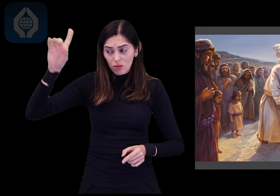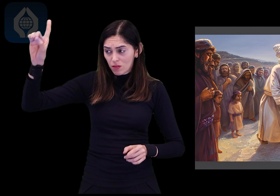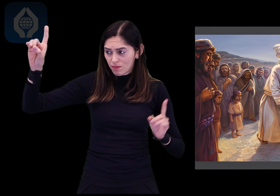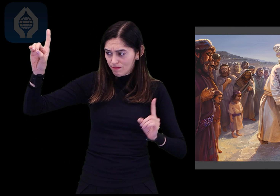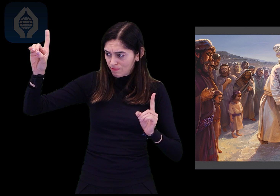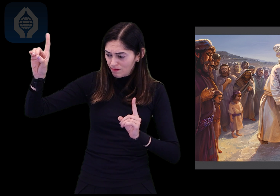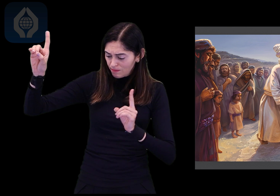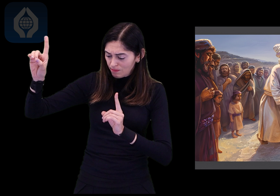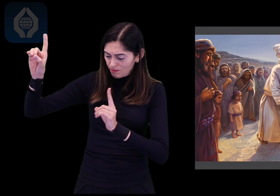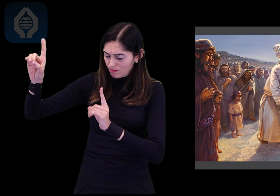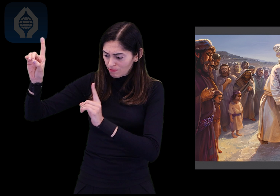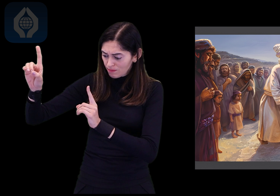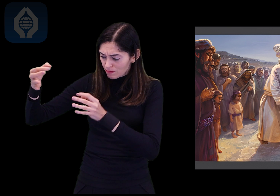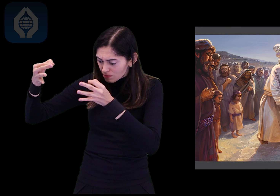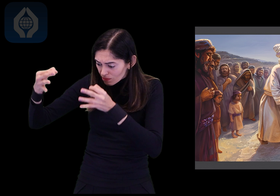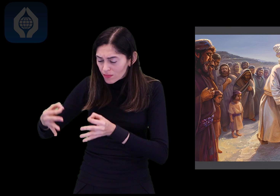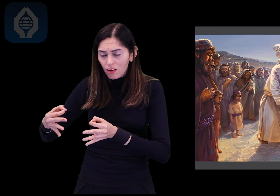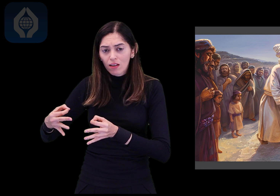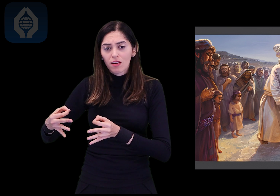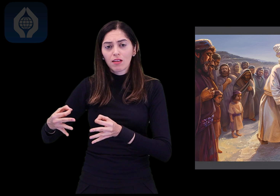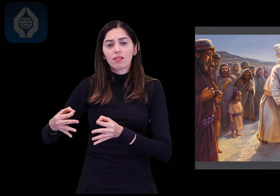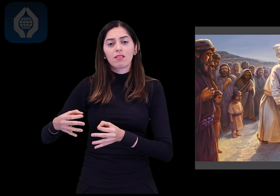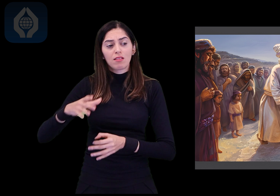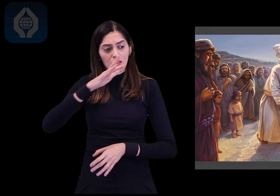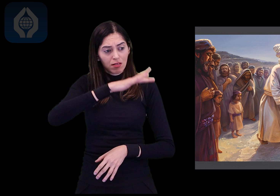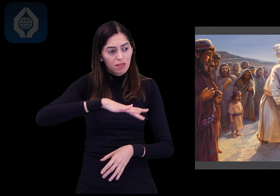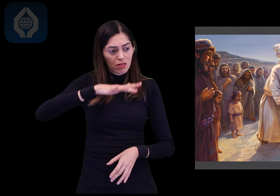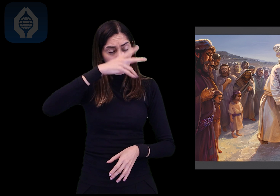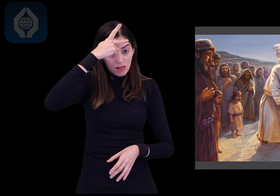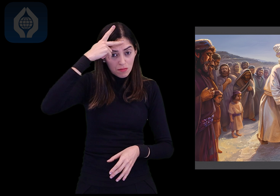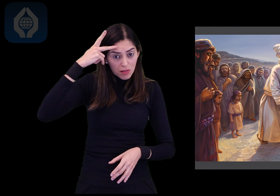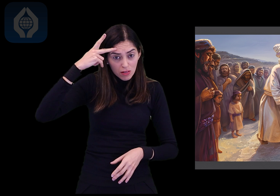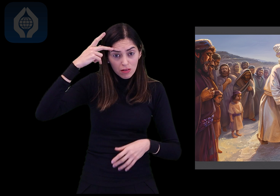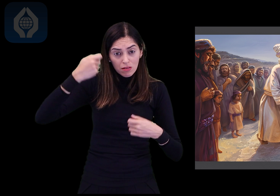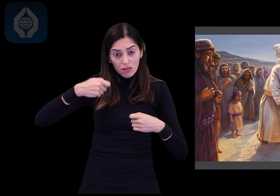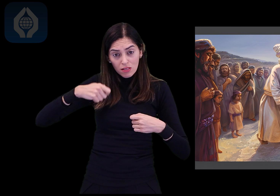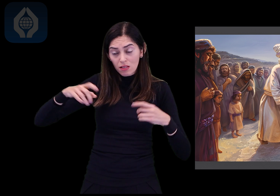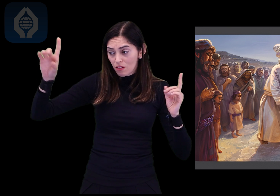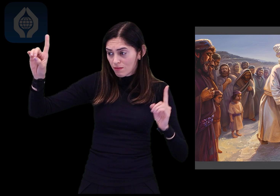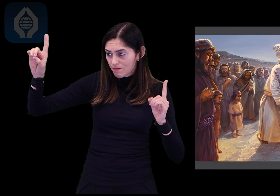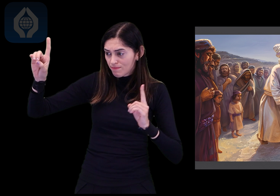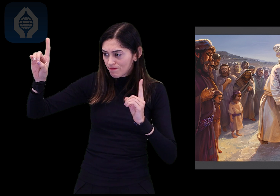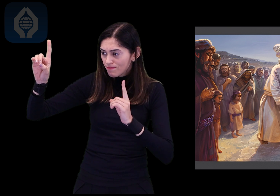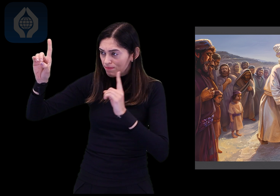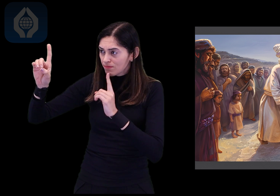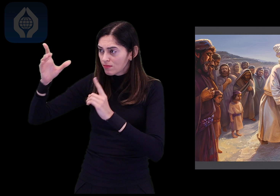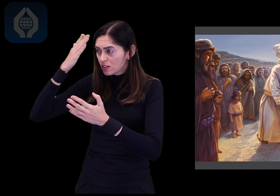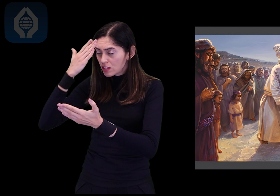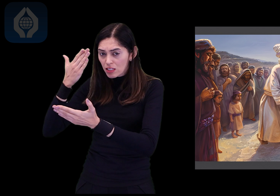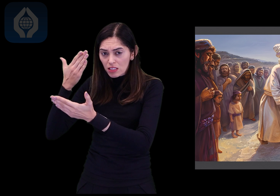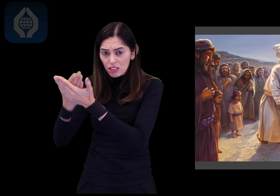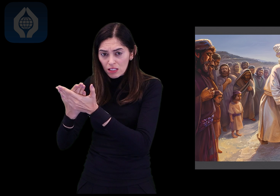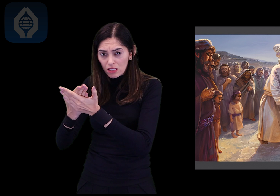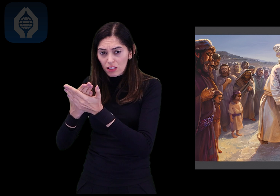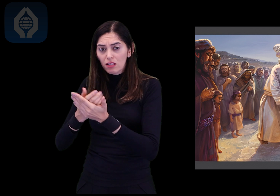tinha dito. Deveriam vir até ele, crendo nele e trazendo um sacrifício de sangue por seus